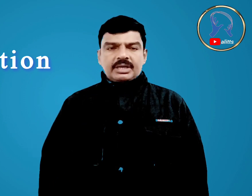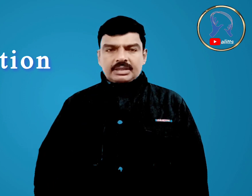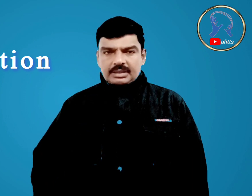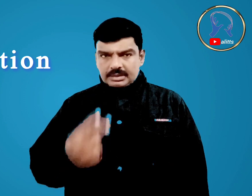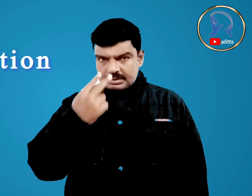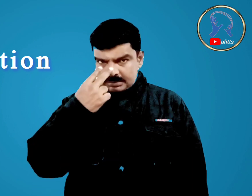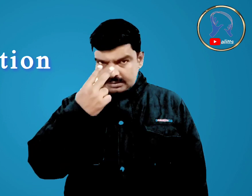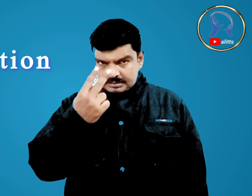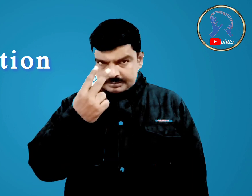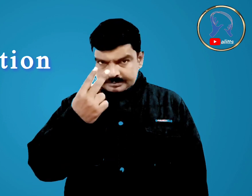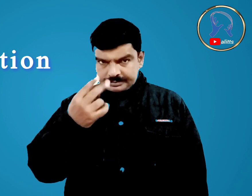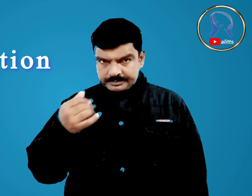मुशाहदा